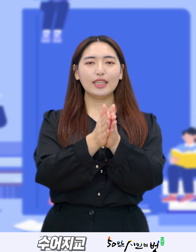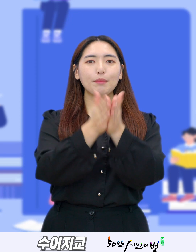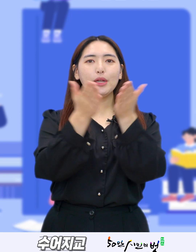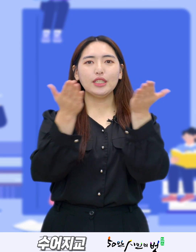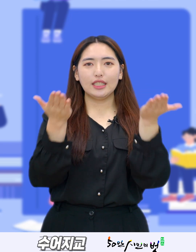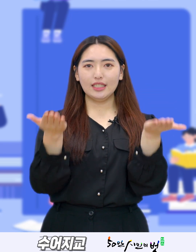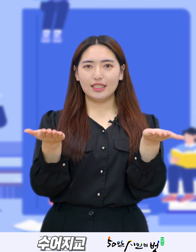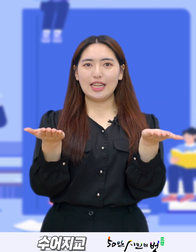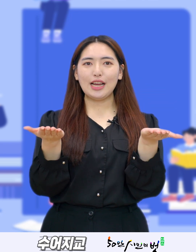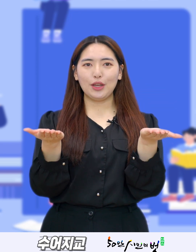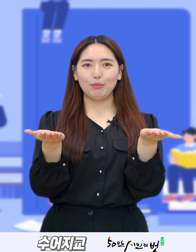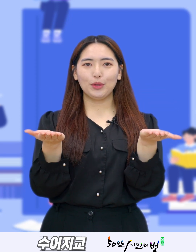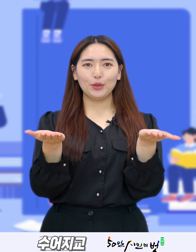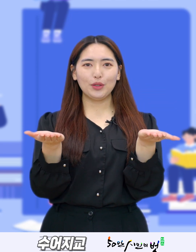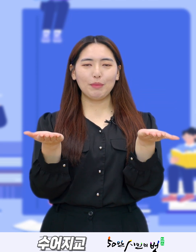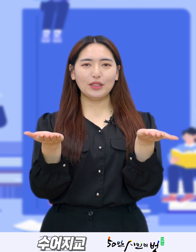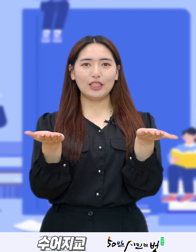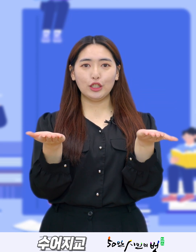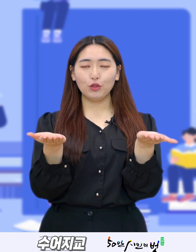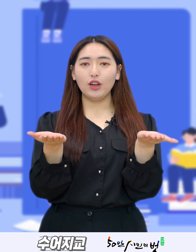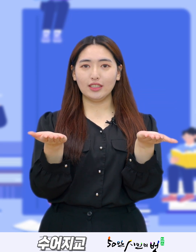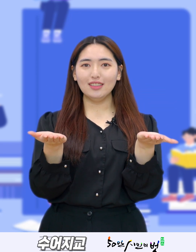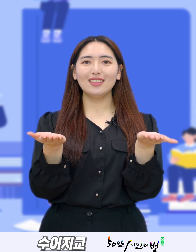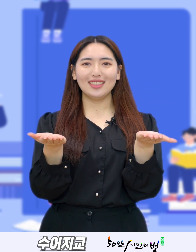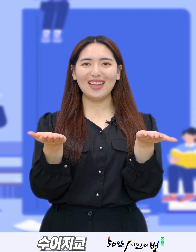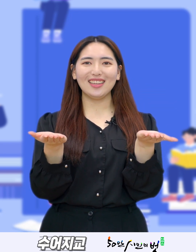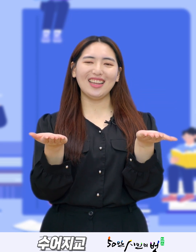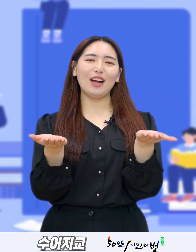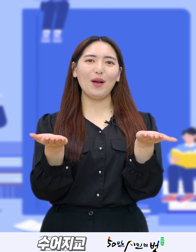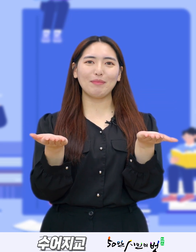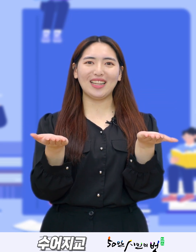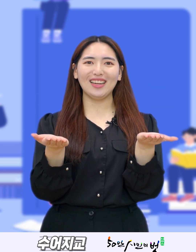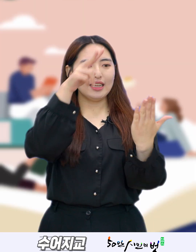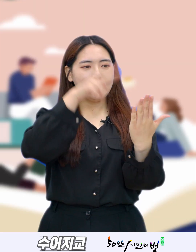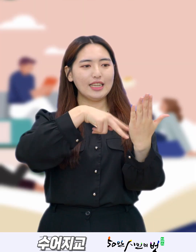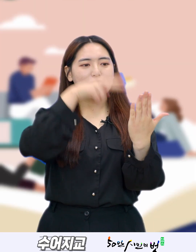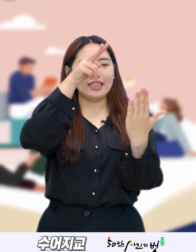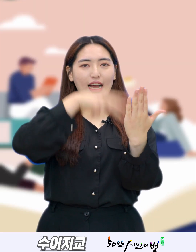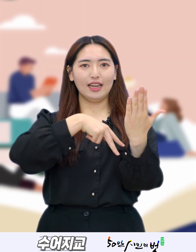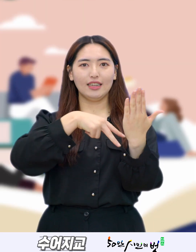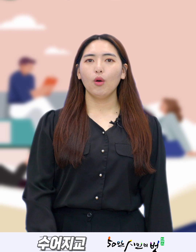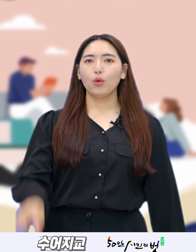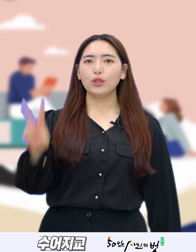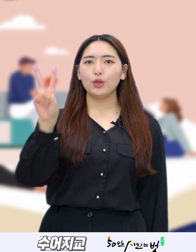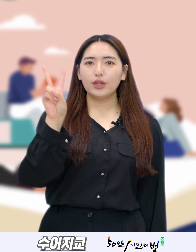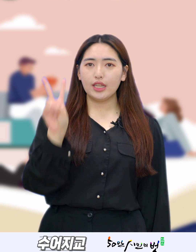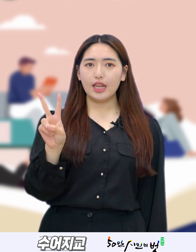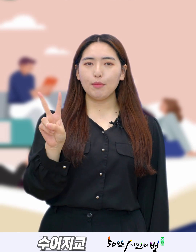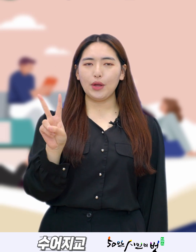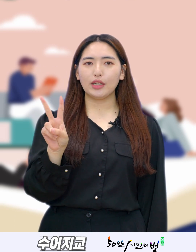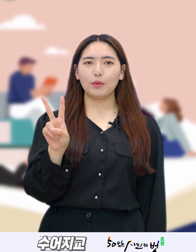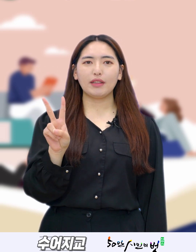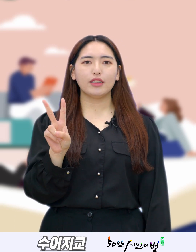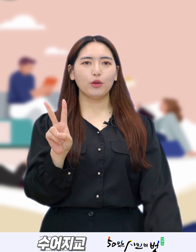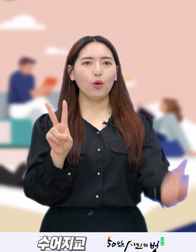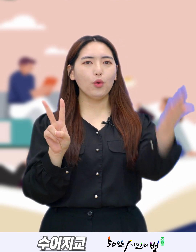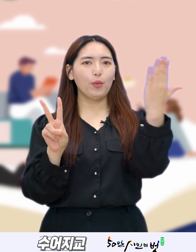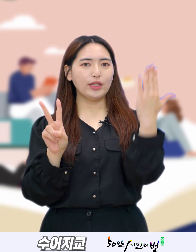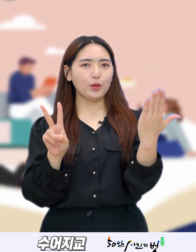책을 펼치듯 양옆으로 손을 펴는 이 수어는 책이라고 합니다. 읽다. 오른손을 이의 모양으로 만들고